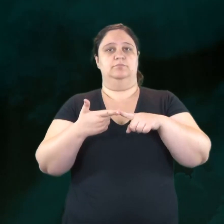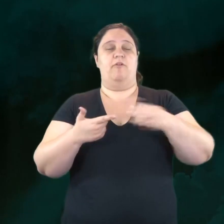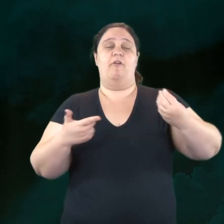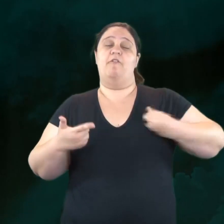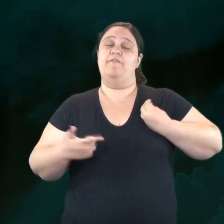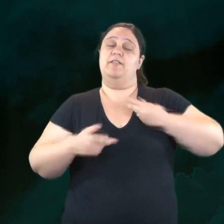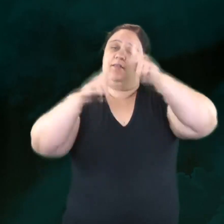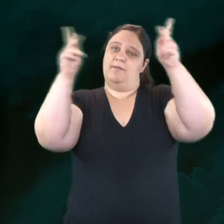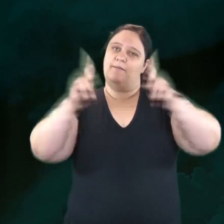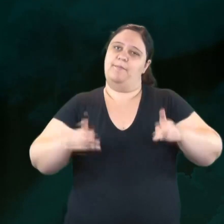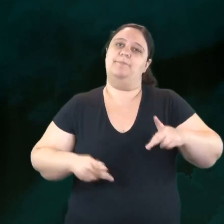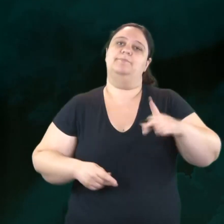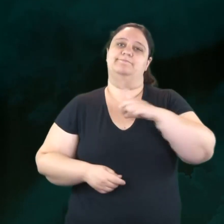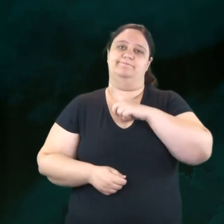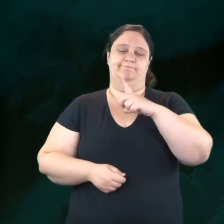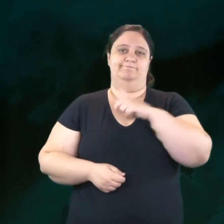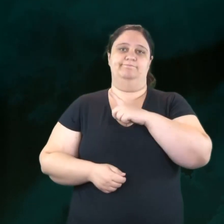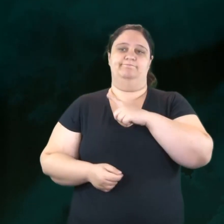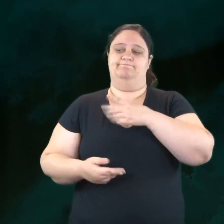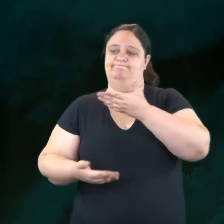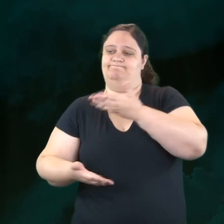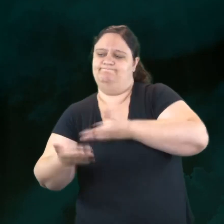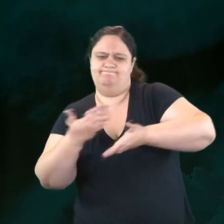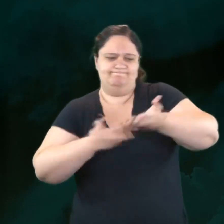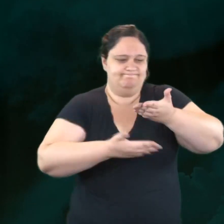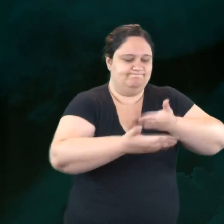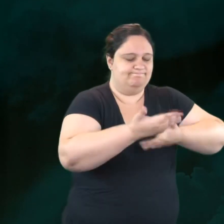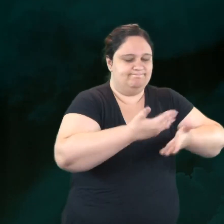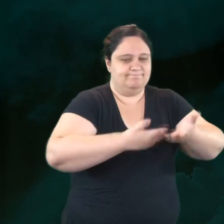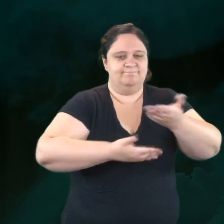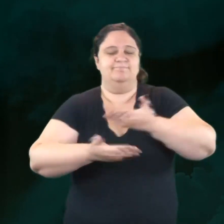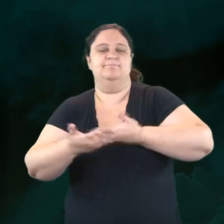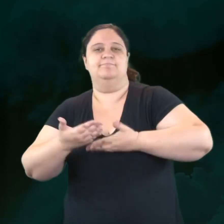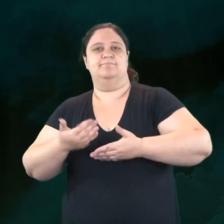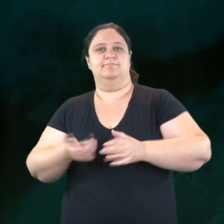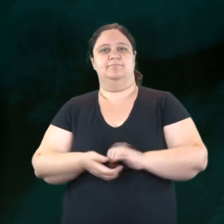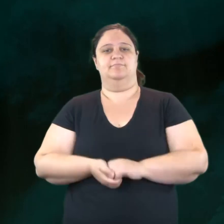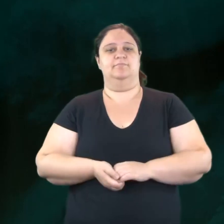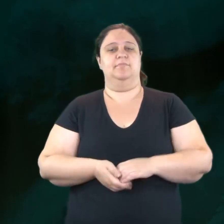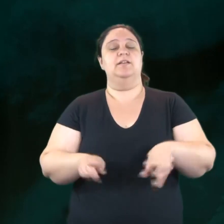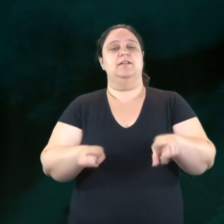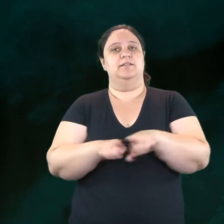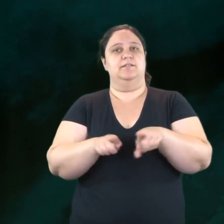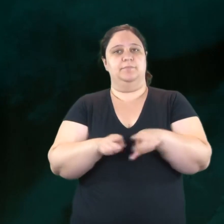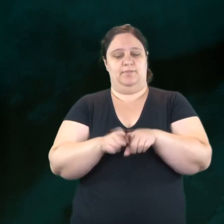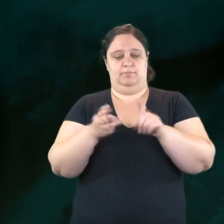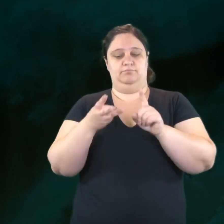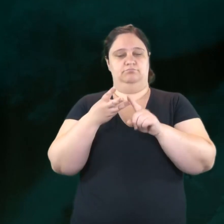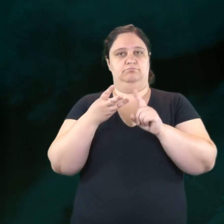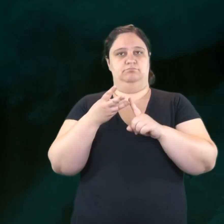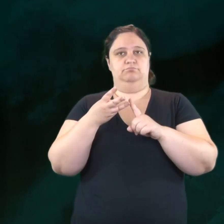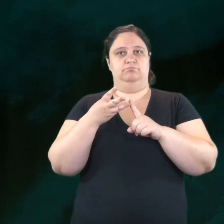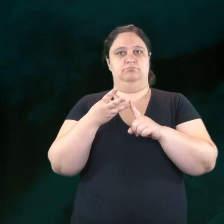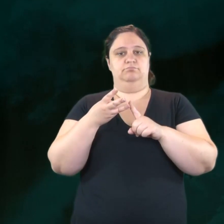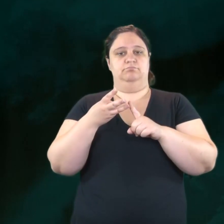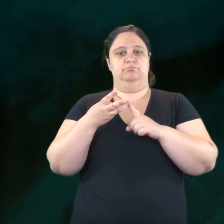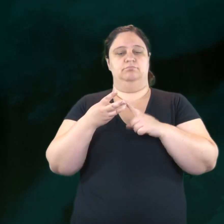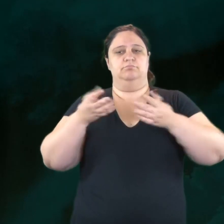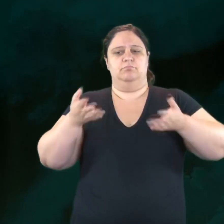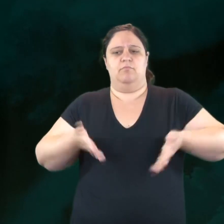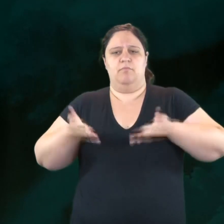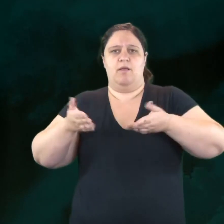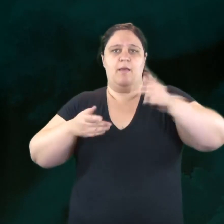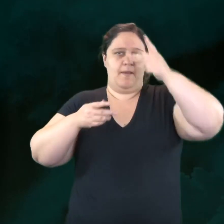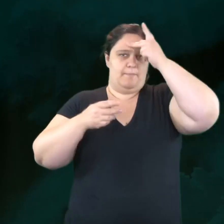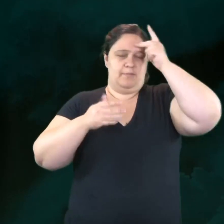né? Uns com os outros. E depois, irmãos, precisamos exortar, né, os